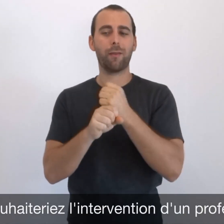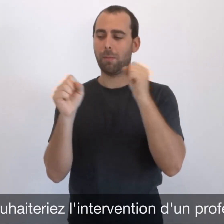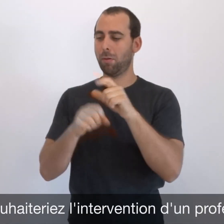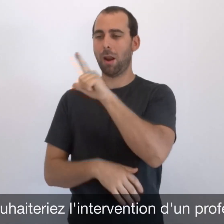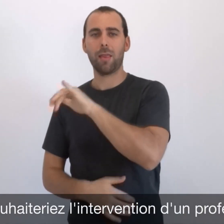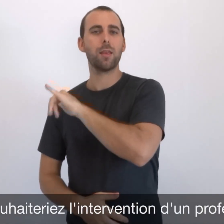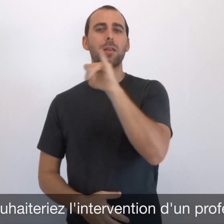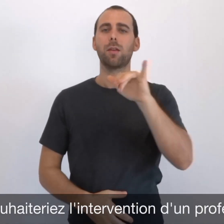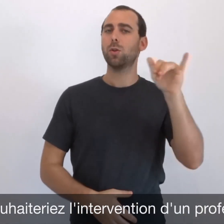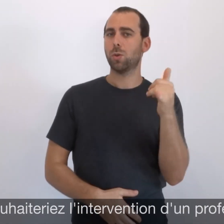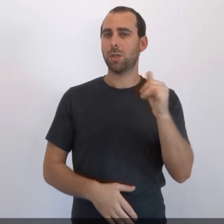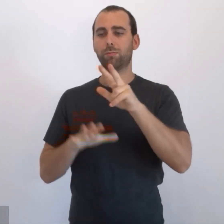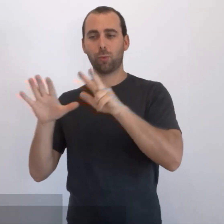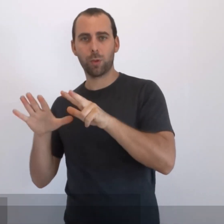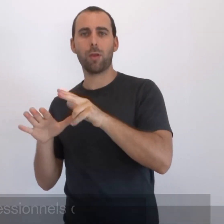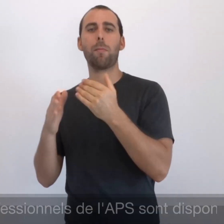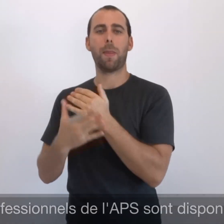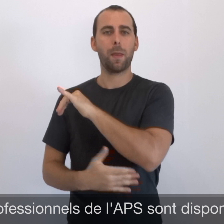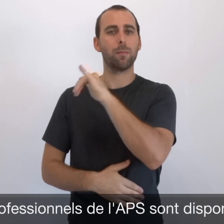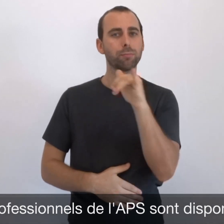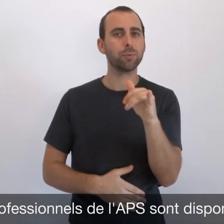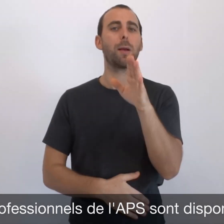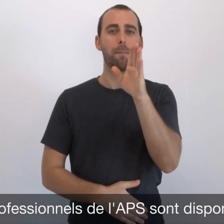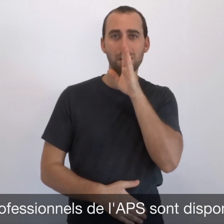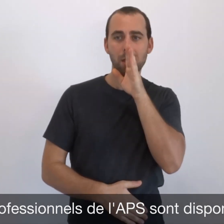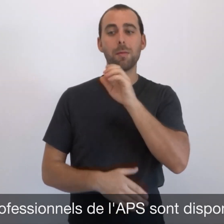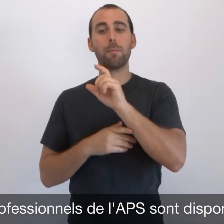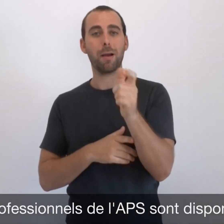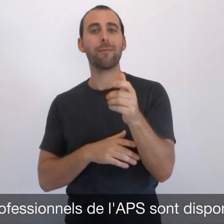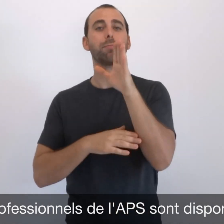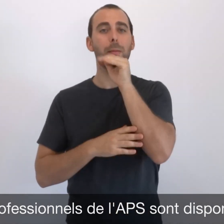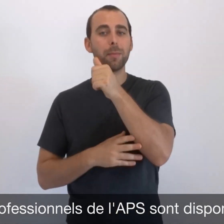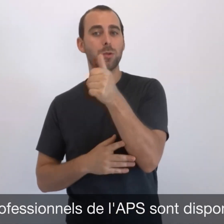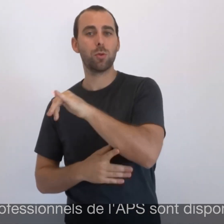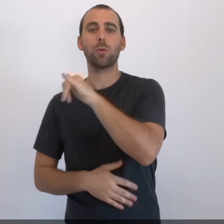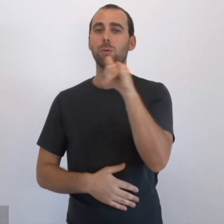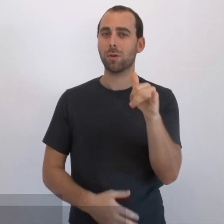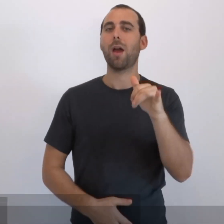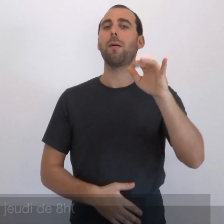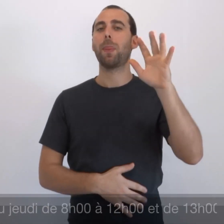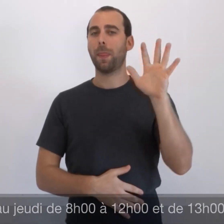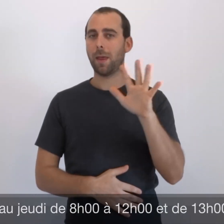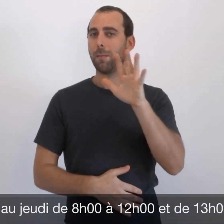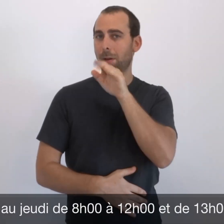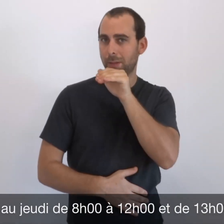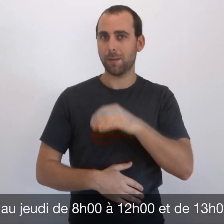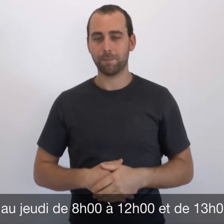d'un professionnel. Les professionnels de l'APS sont disponibles du lundi au jeudi de 8h à midi et